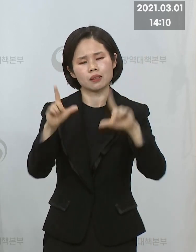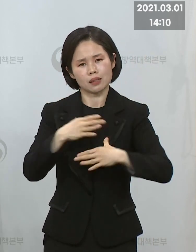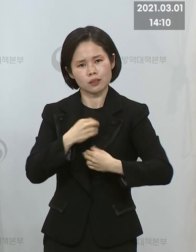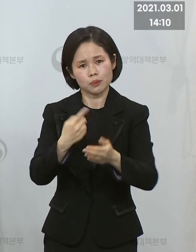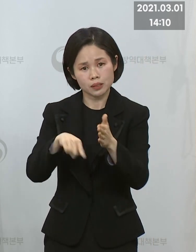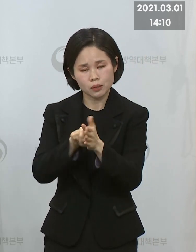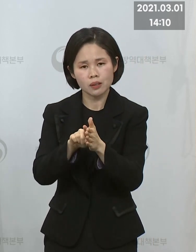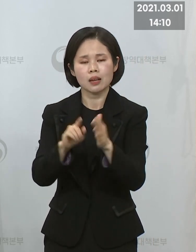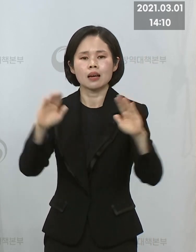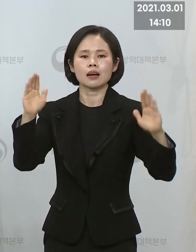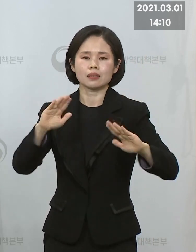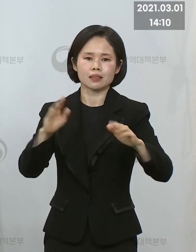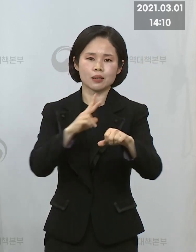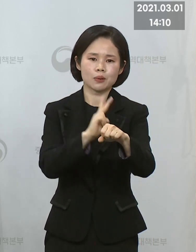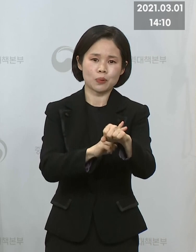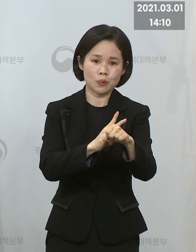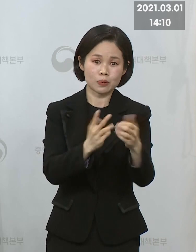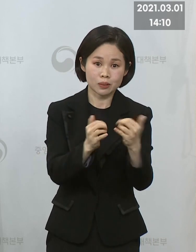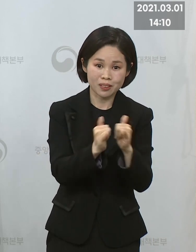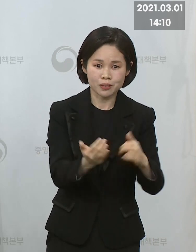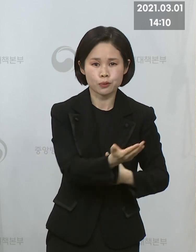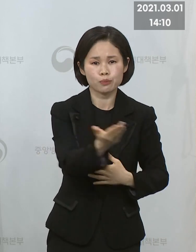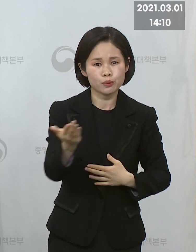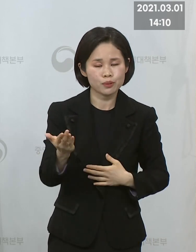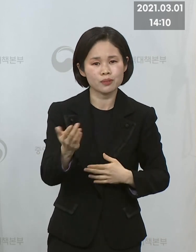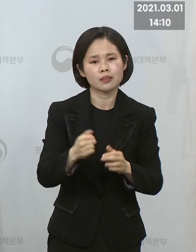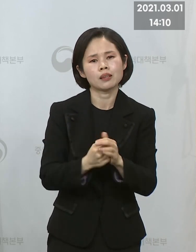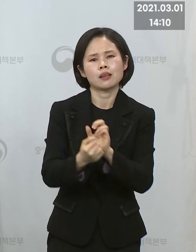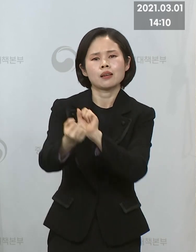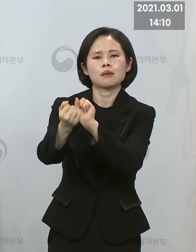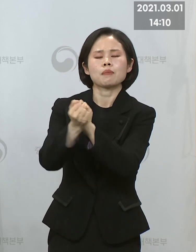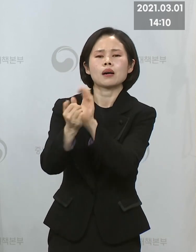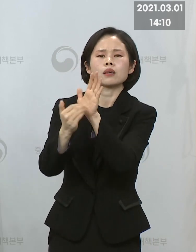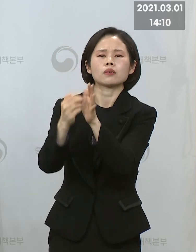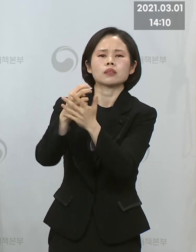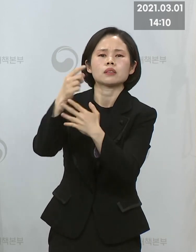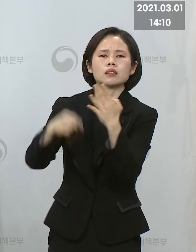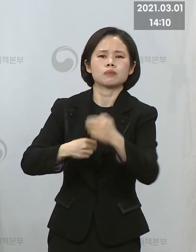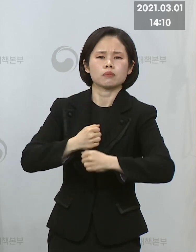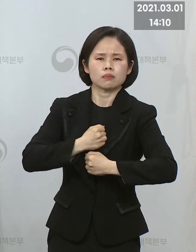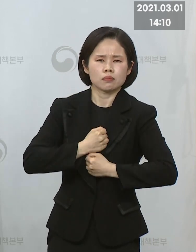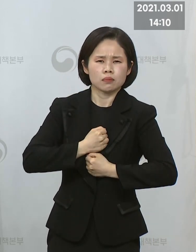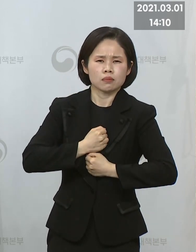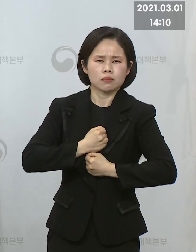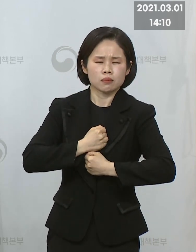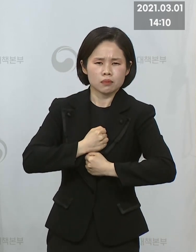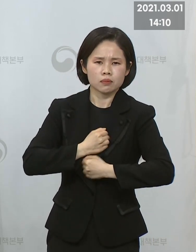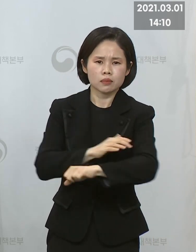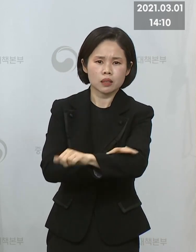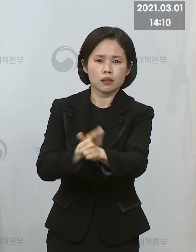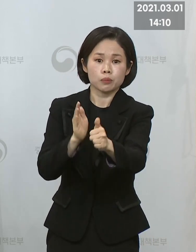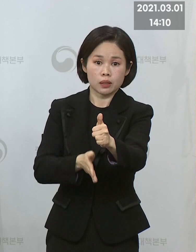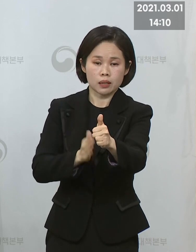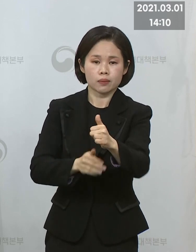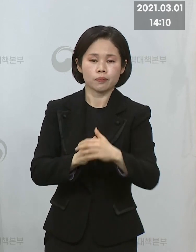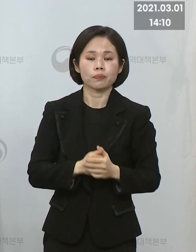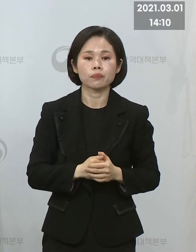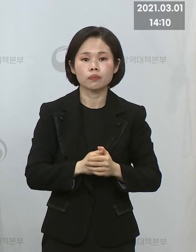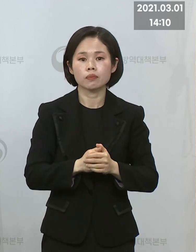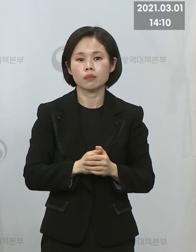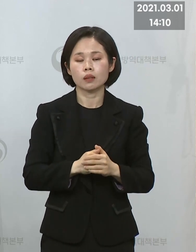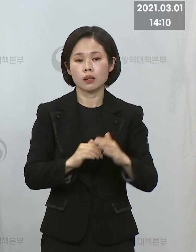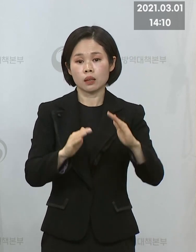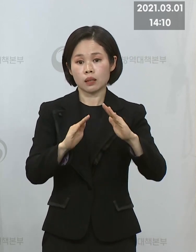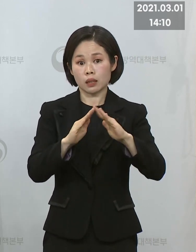학생 교직원들께서는 철저하게 방역수칙을 준수해 주실 것을 요청을 드립니다. 먼저